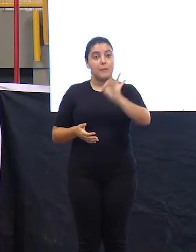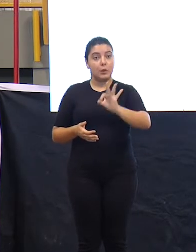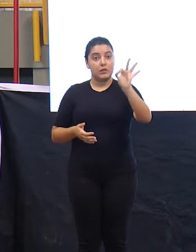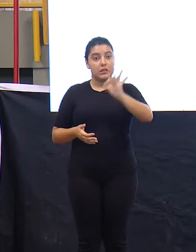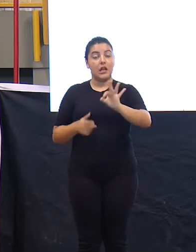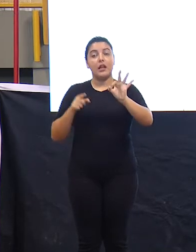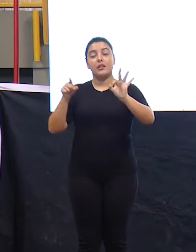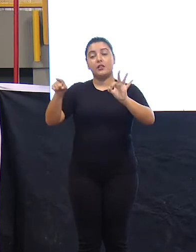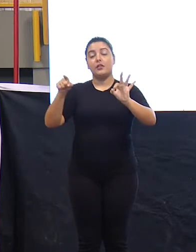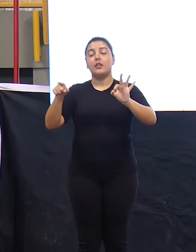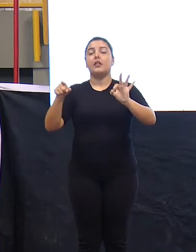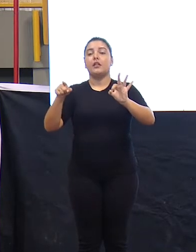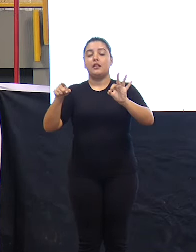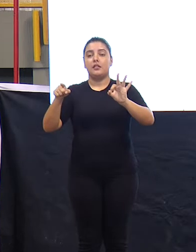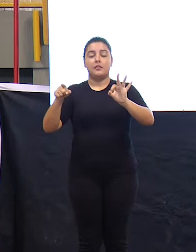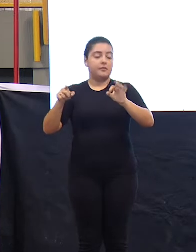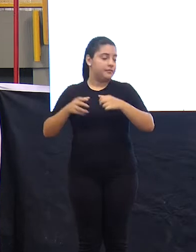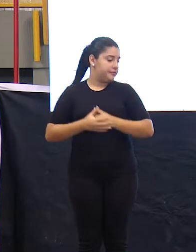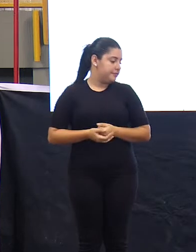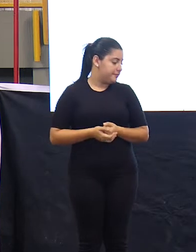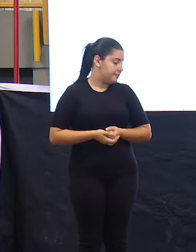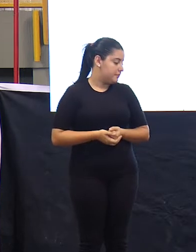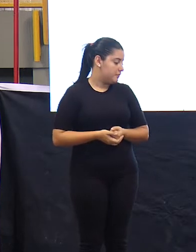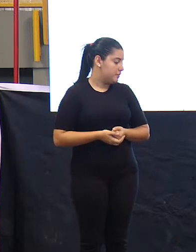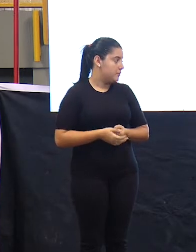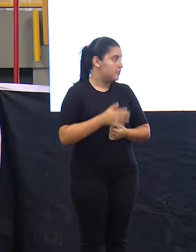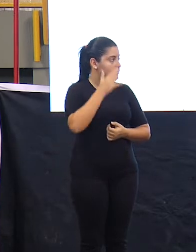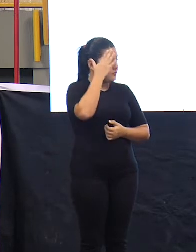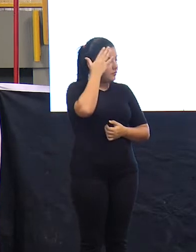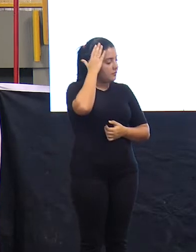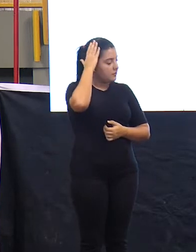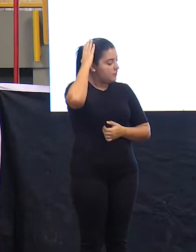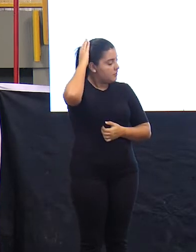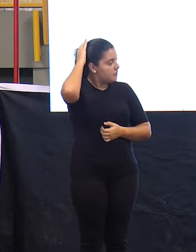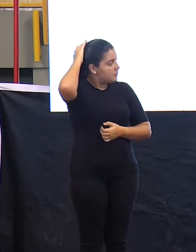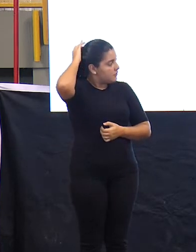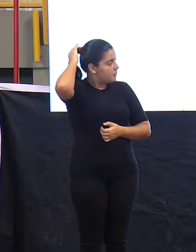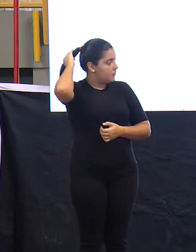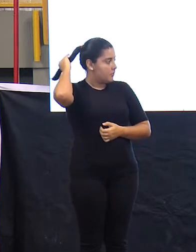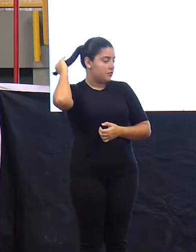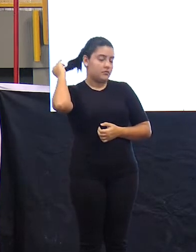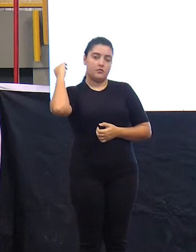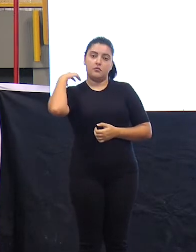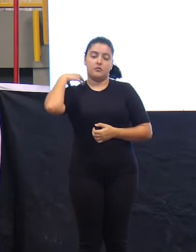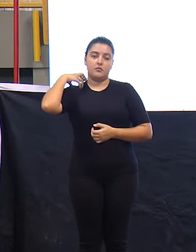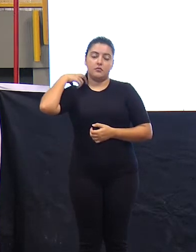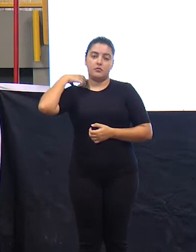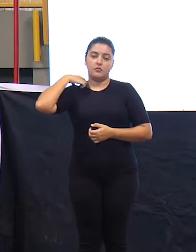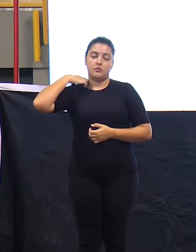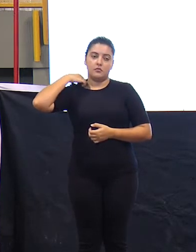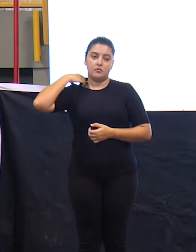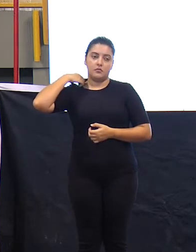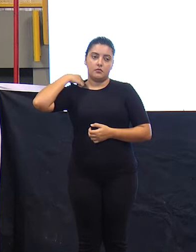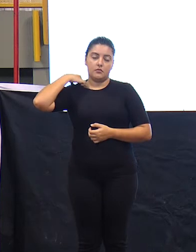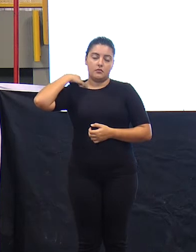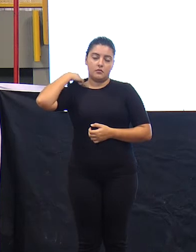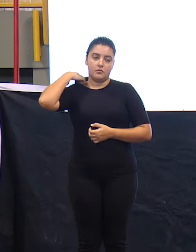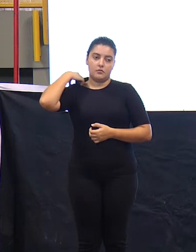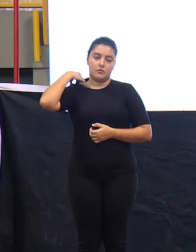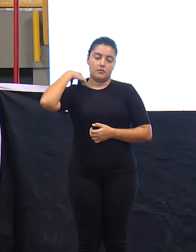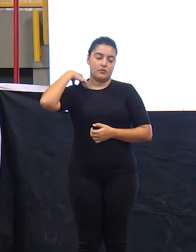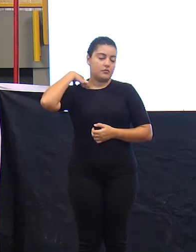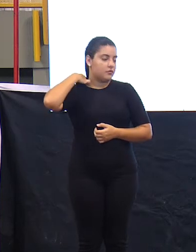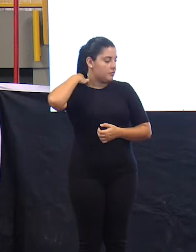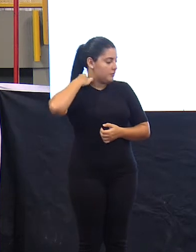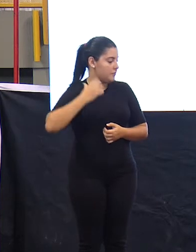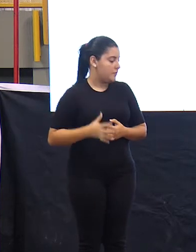151% de 120? Gente, o que é 151? Olha como é um joguinho de encaixe.